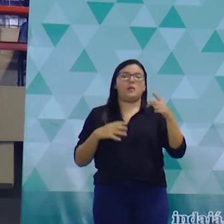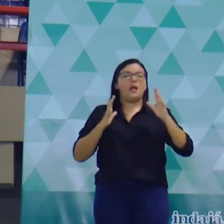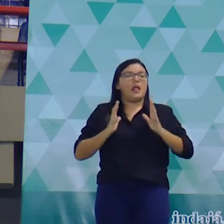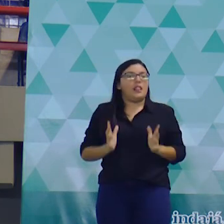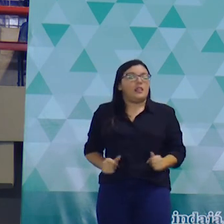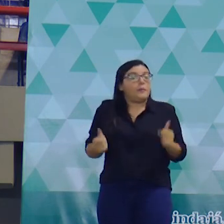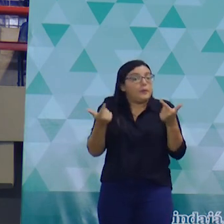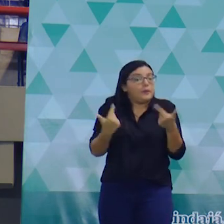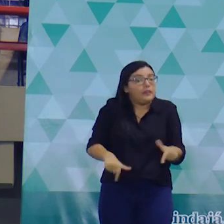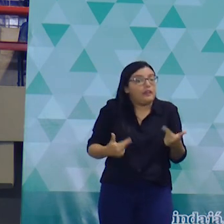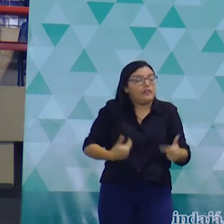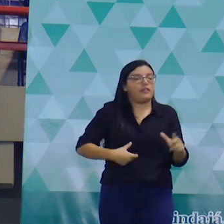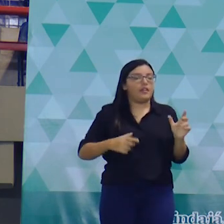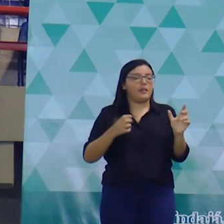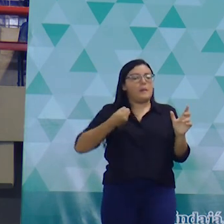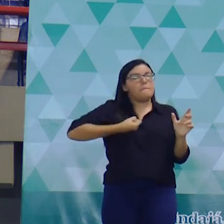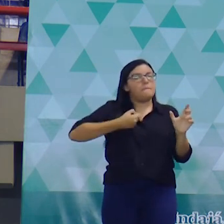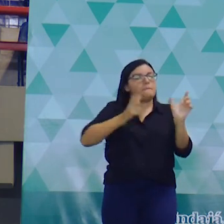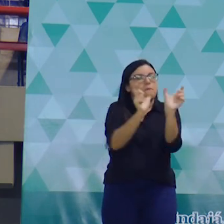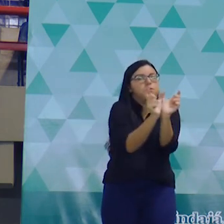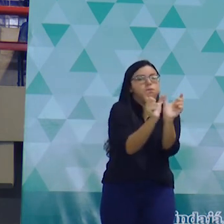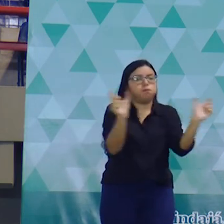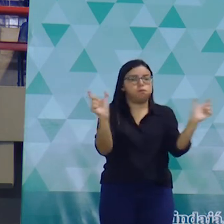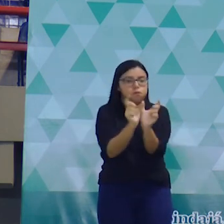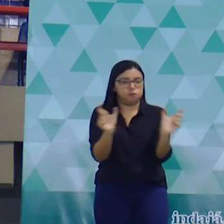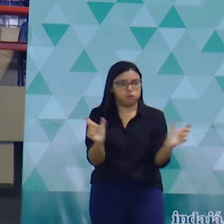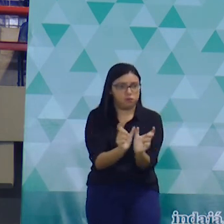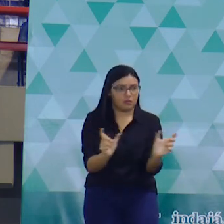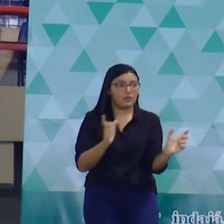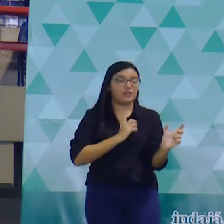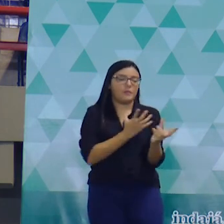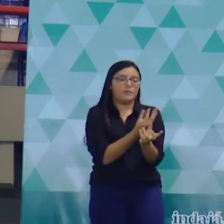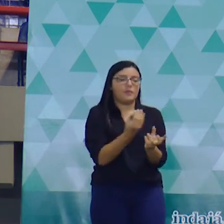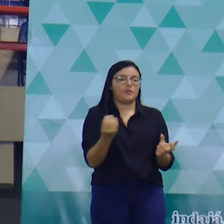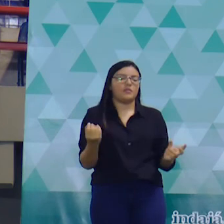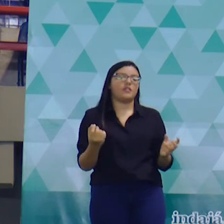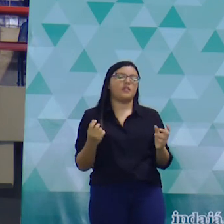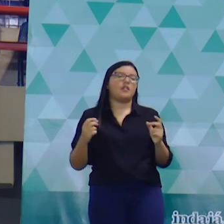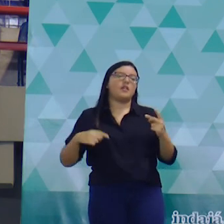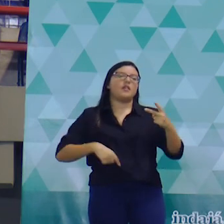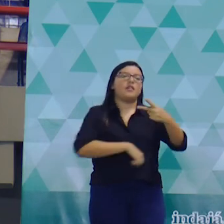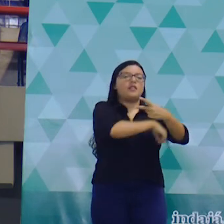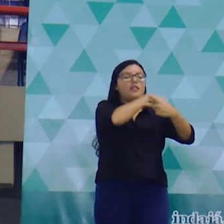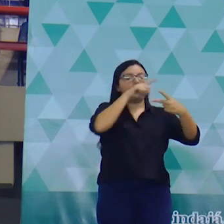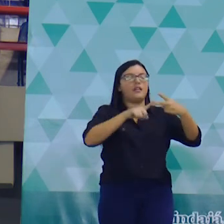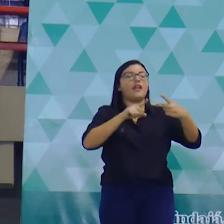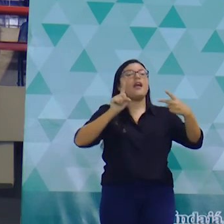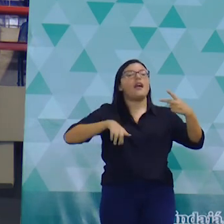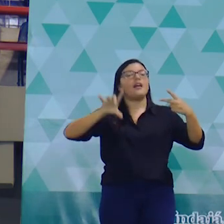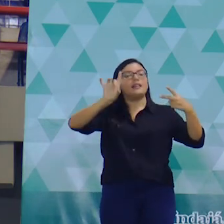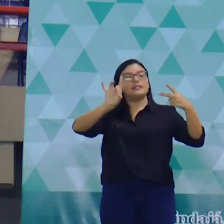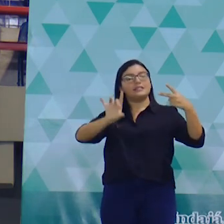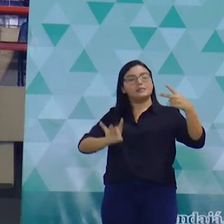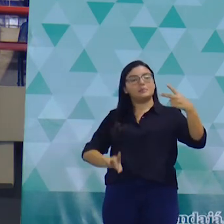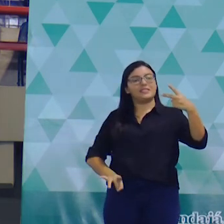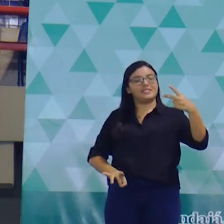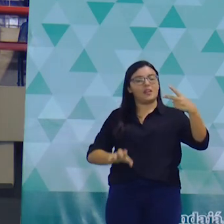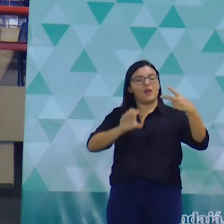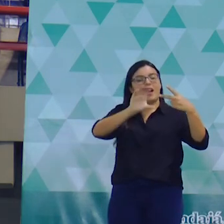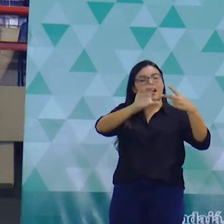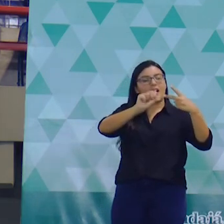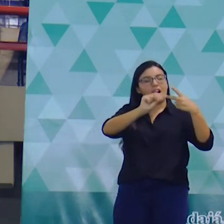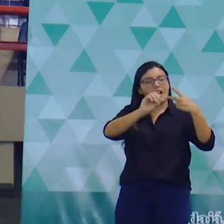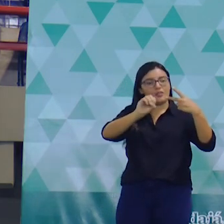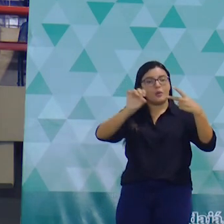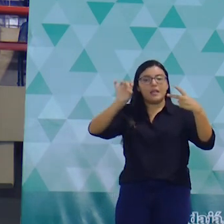se tiver mais de uma equação ou se tiver algum reagente em excesso, aí você cai num caso especial. A diferença entre um caso geral e